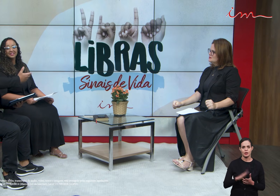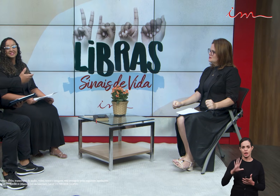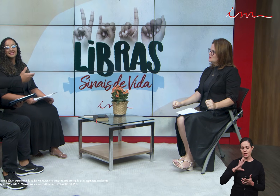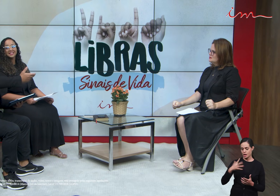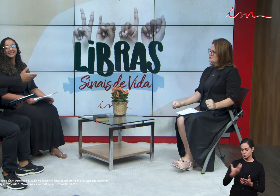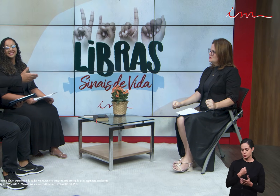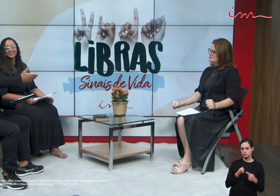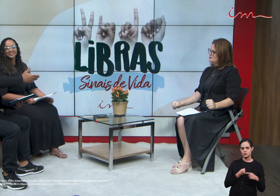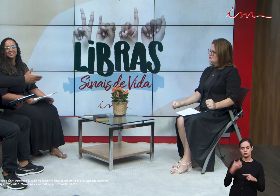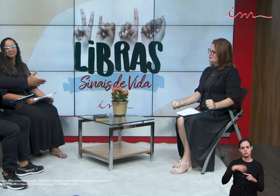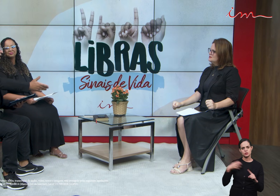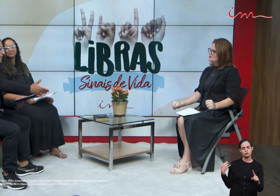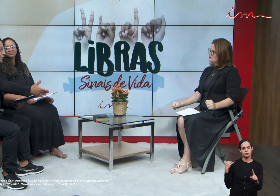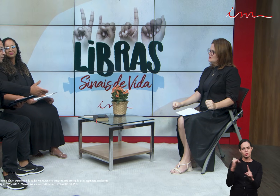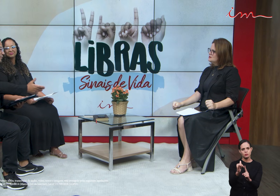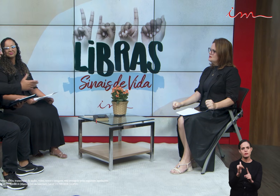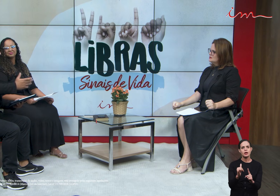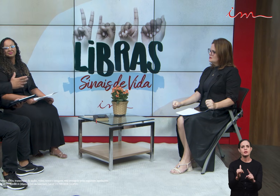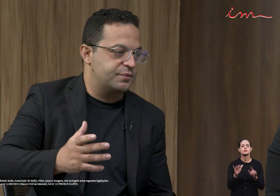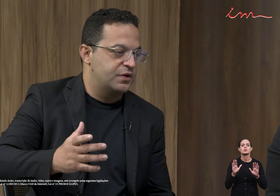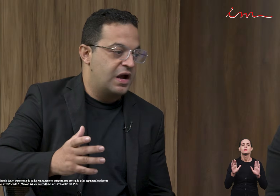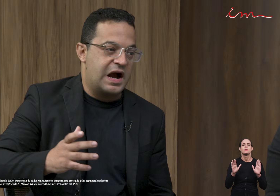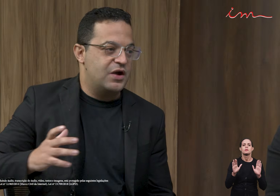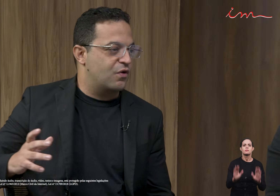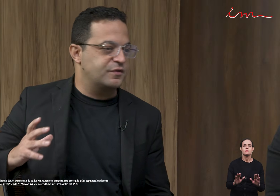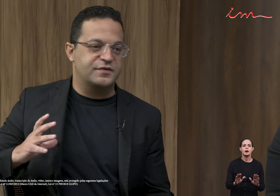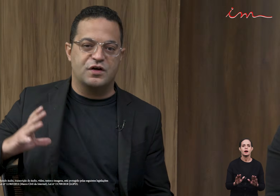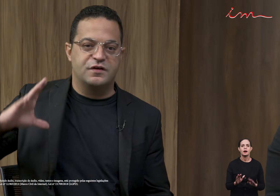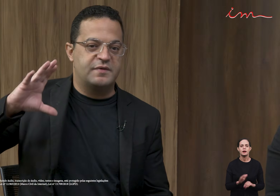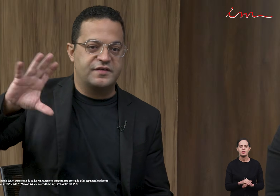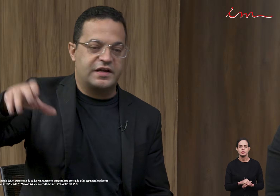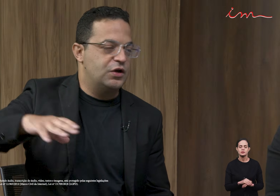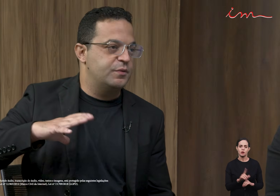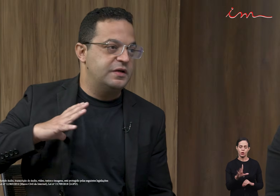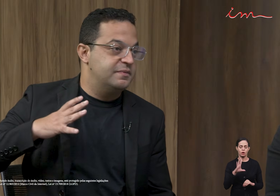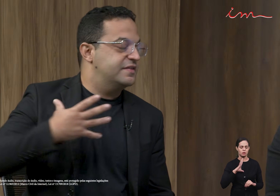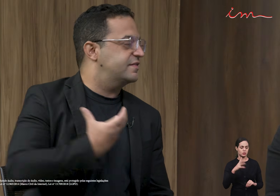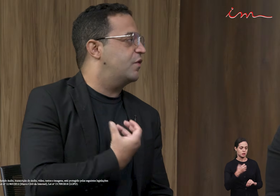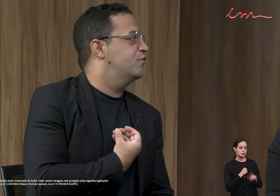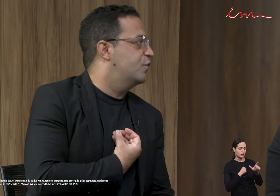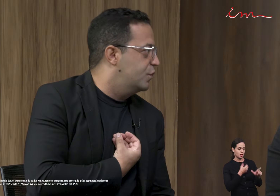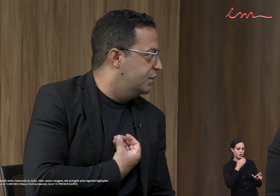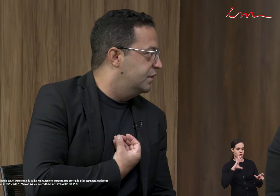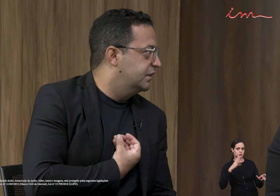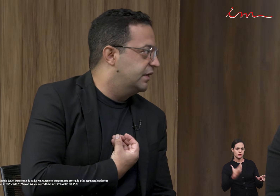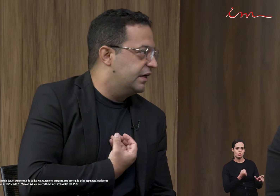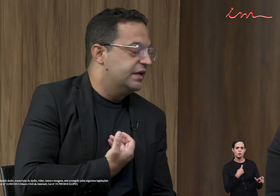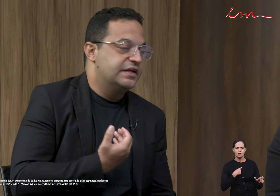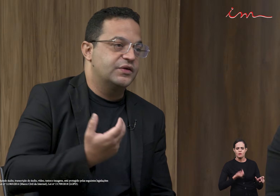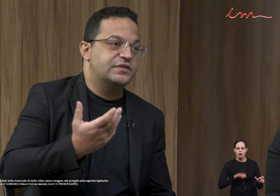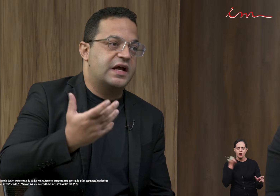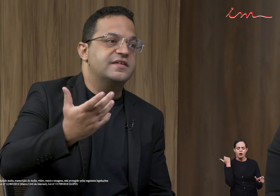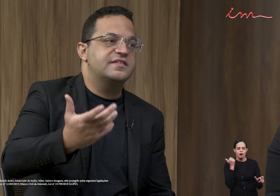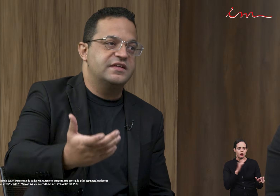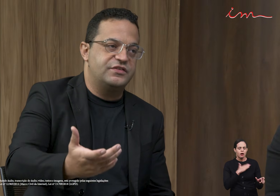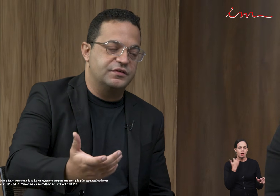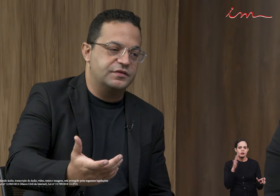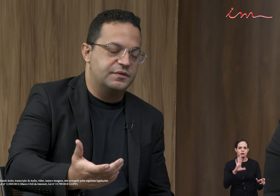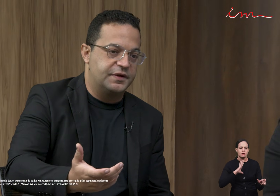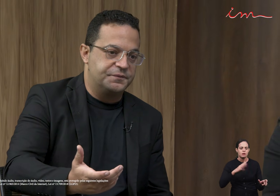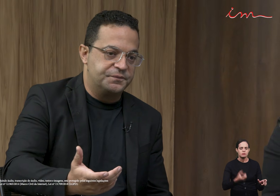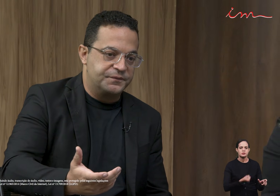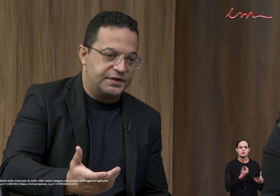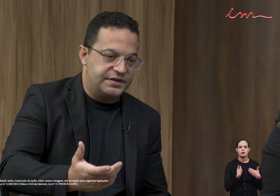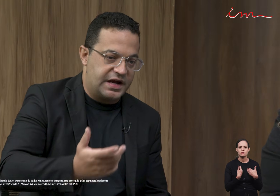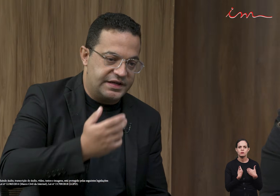da questão do âmbito profético, mas, por exemplo, eu quase me salvei, mas aquele homem, ele me salvou, né? Então, traz esse